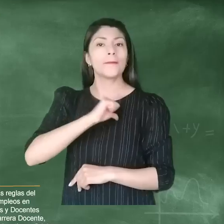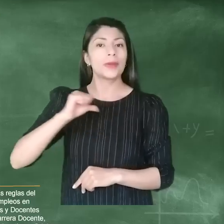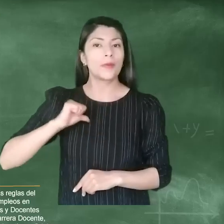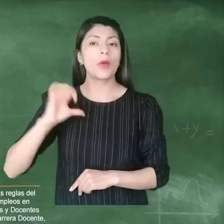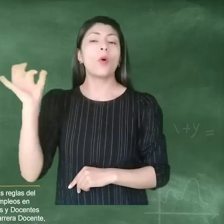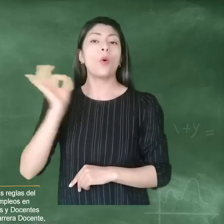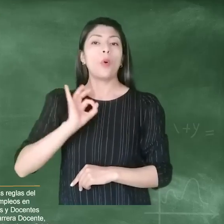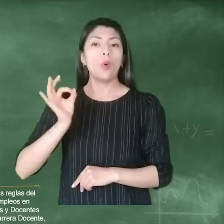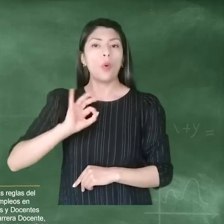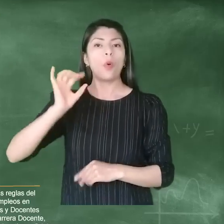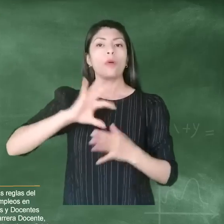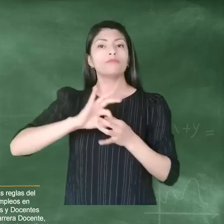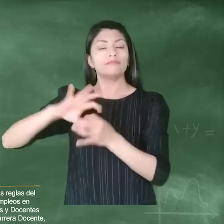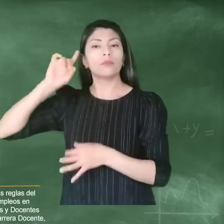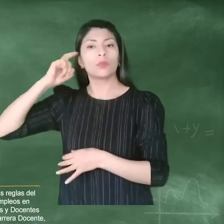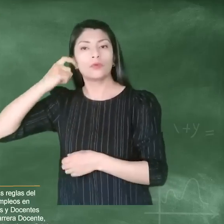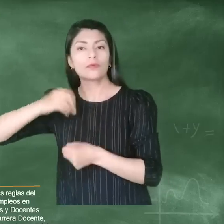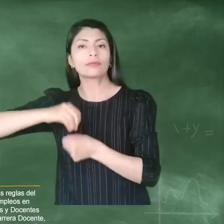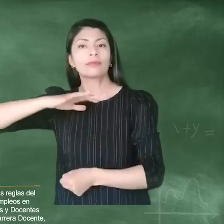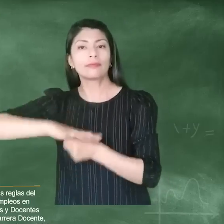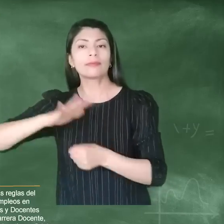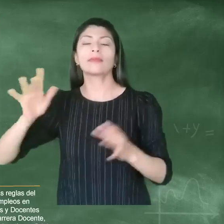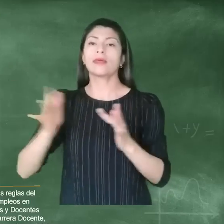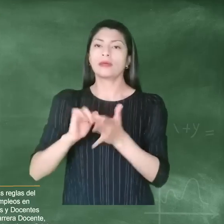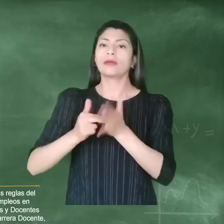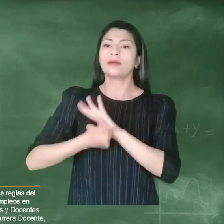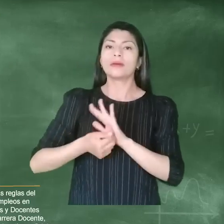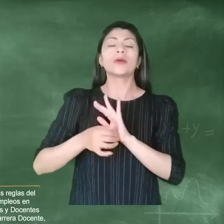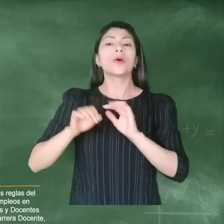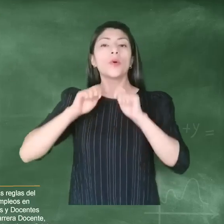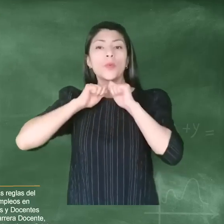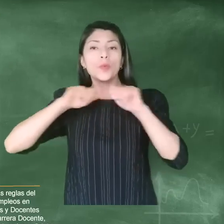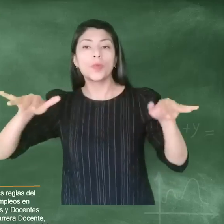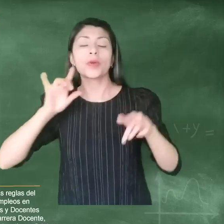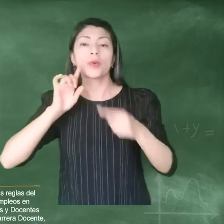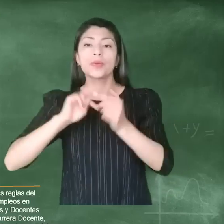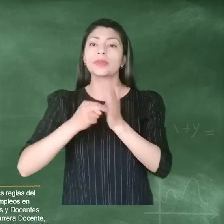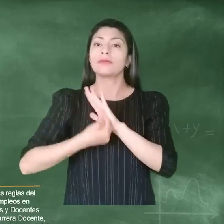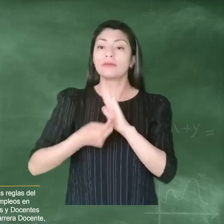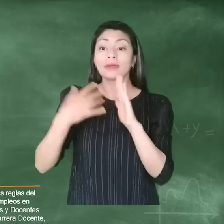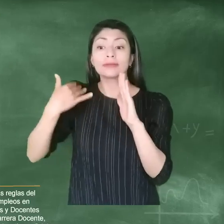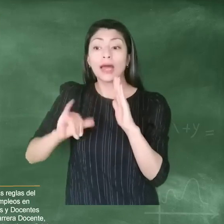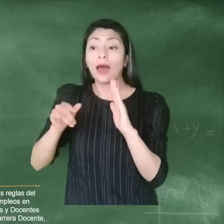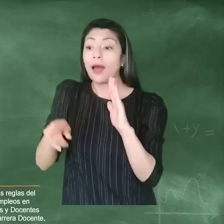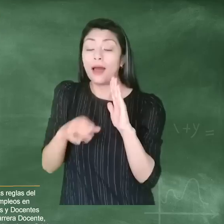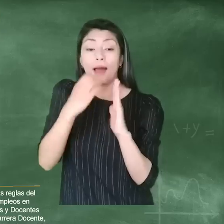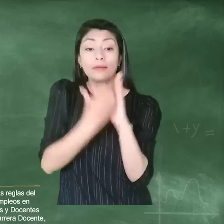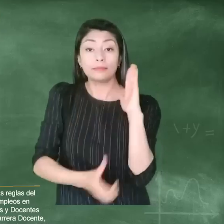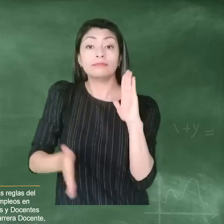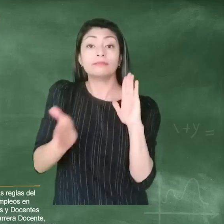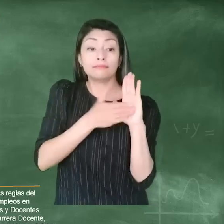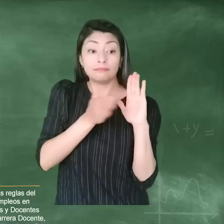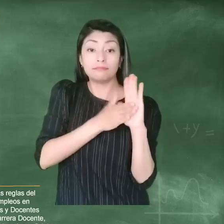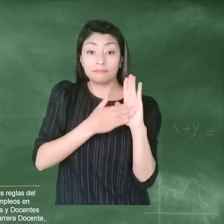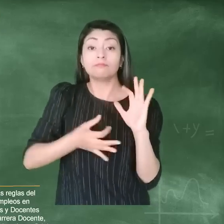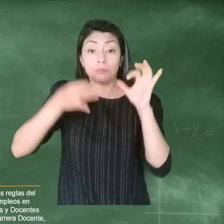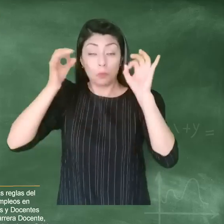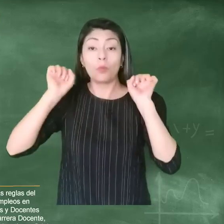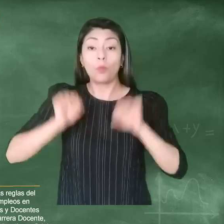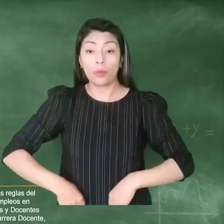o privadas, instituciones universitarias e instituciones de educación superior acreditadas para tal